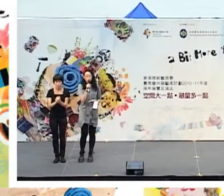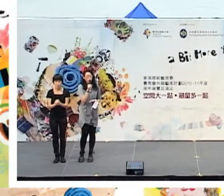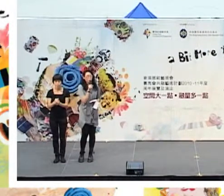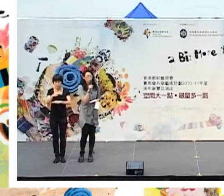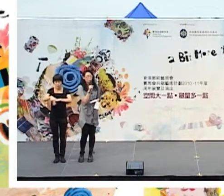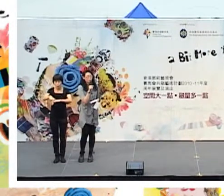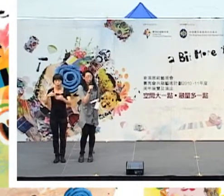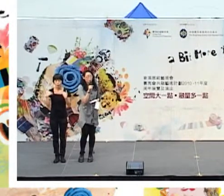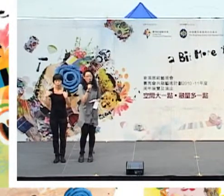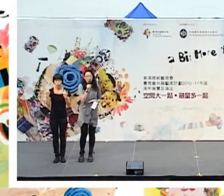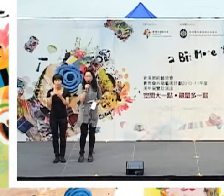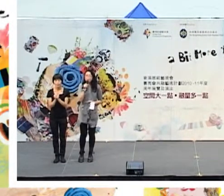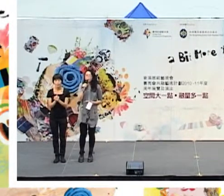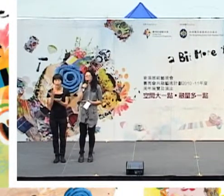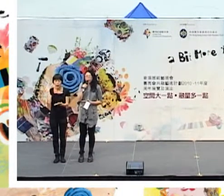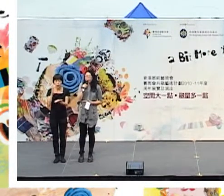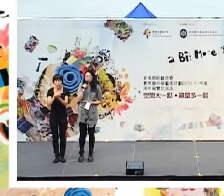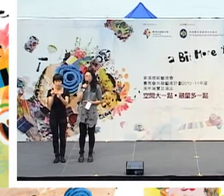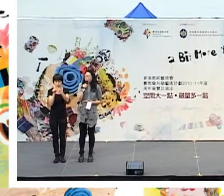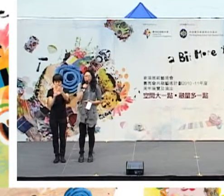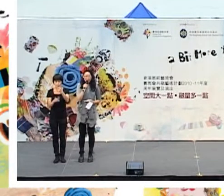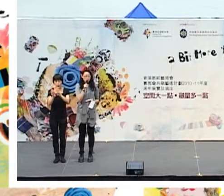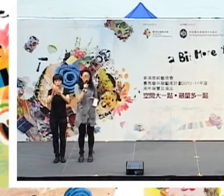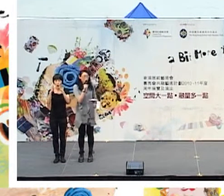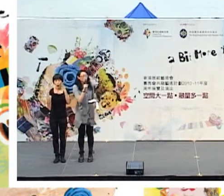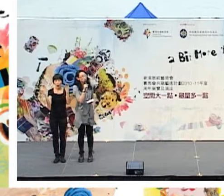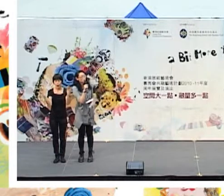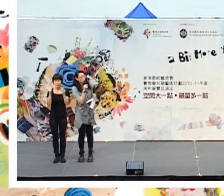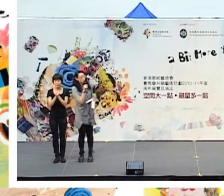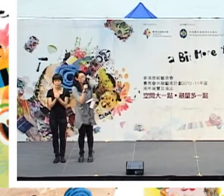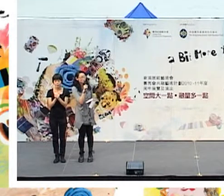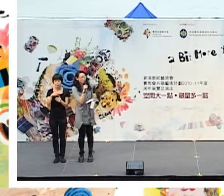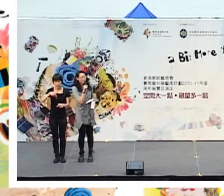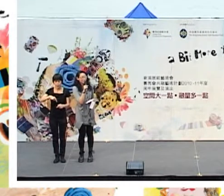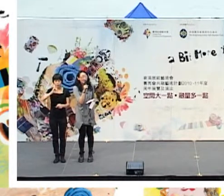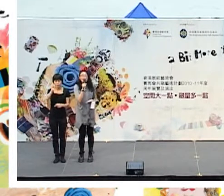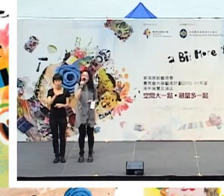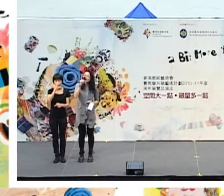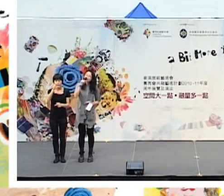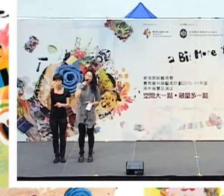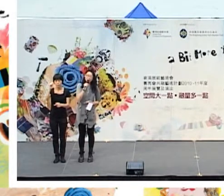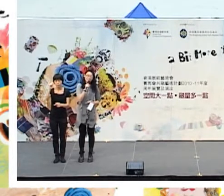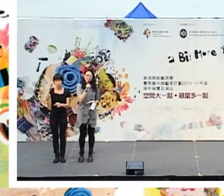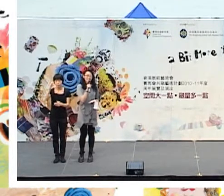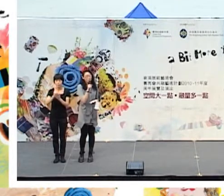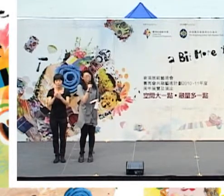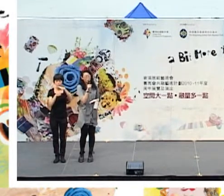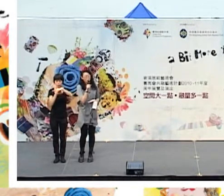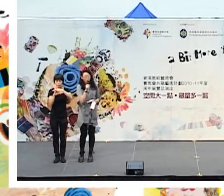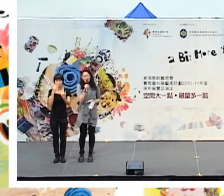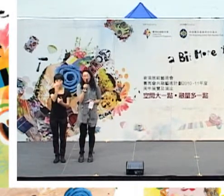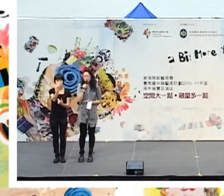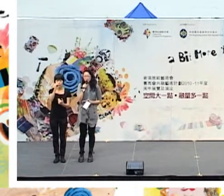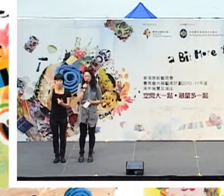的一個活動。在去年的8月起，我們在賽馬會創意藝術中心這裡的 L304 這個地